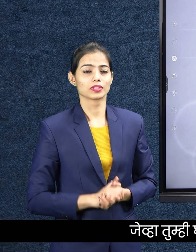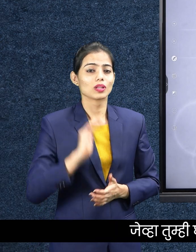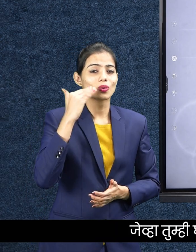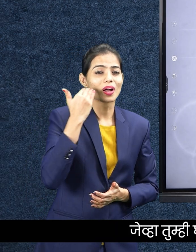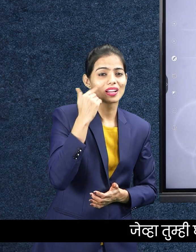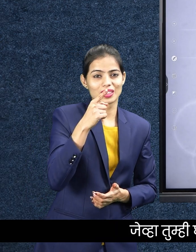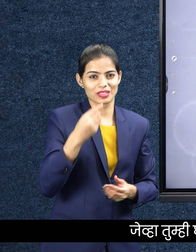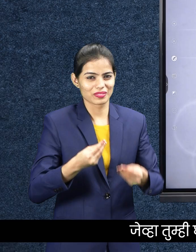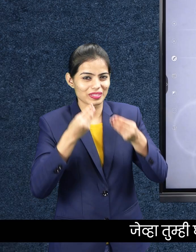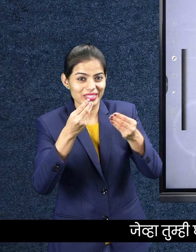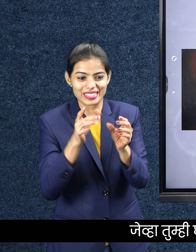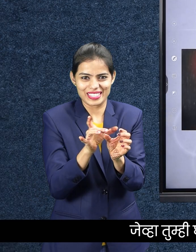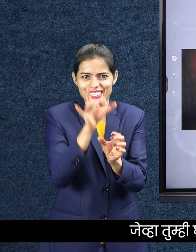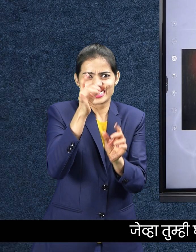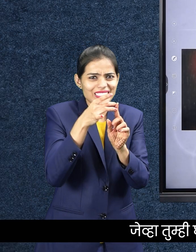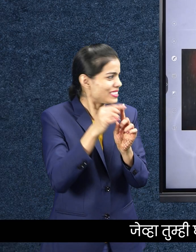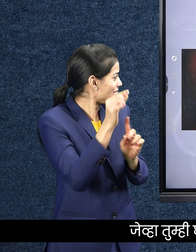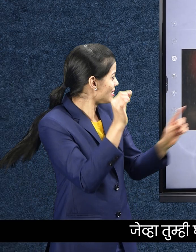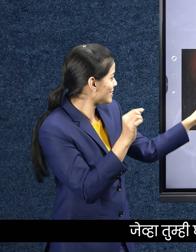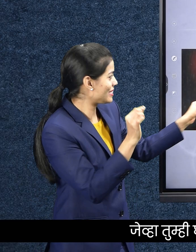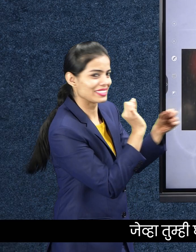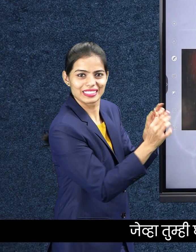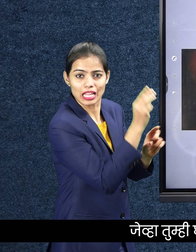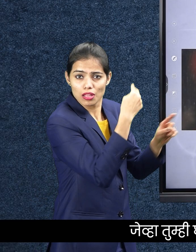जेव्हा तुम्ही घन सिलेंडरच्या आकारात मेणबत्ती घेता,